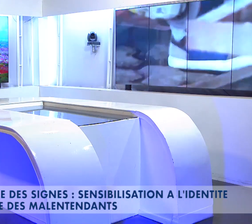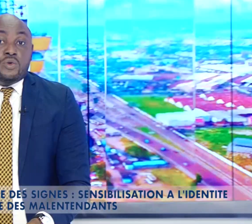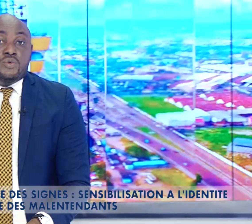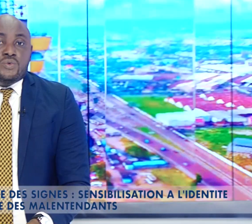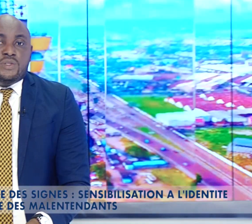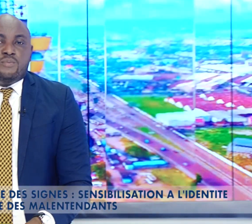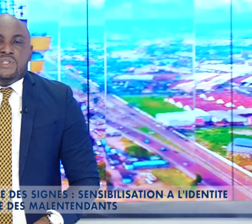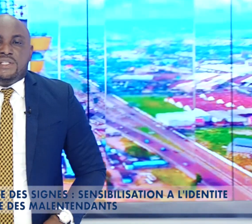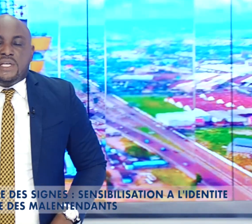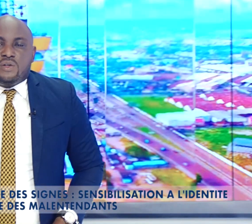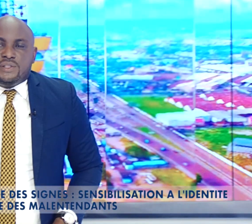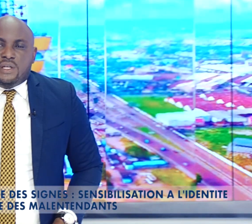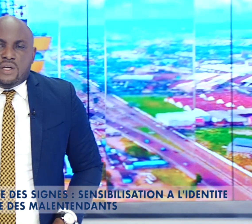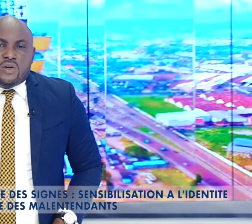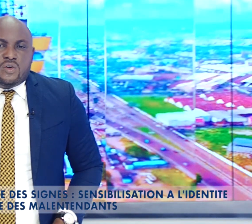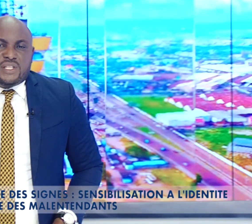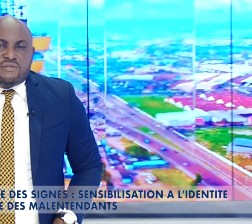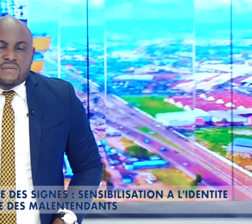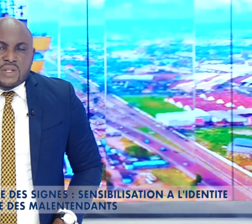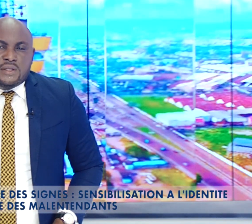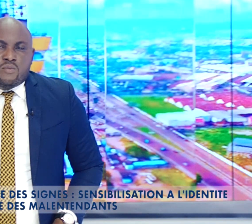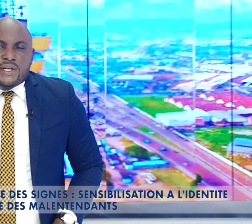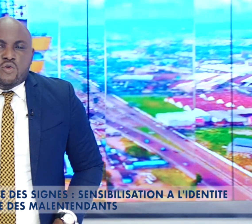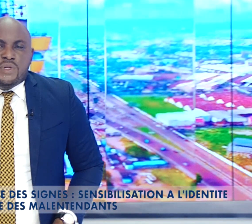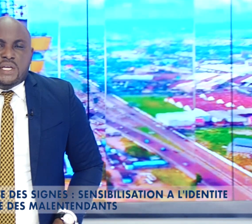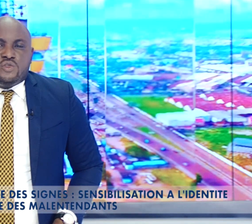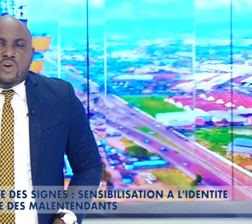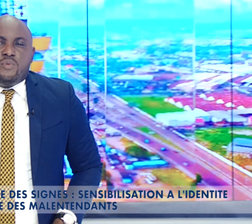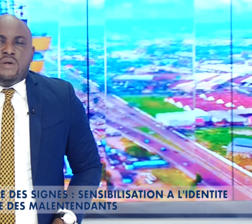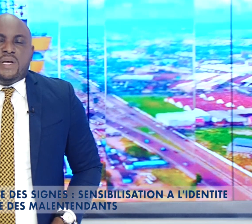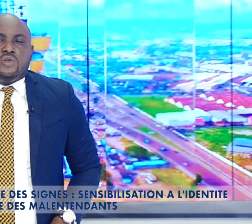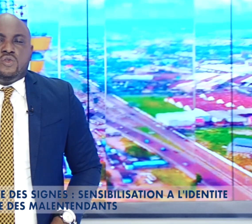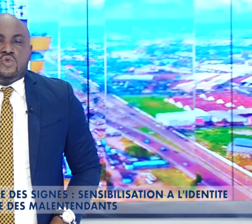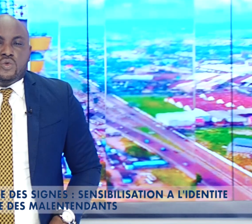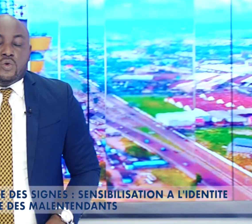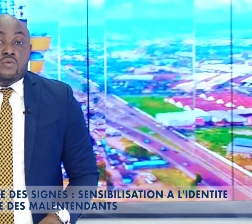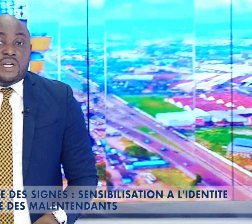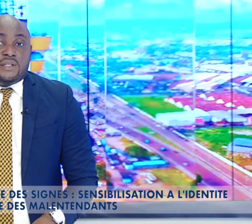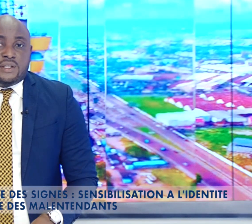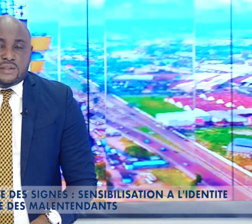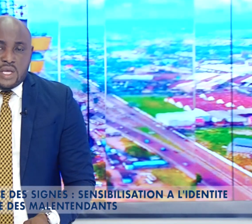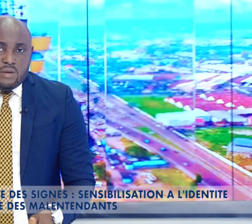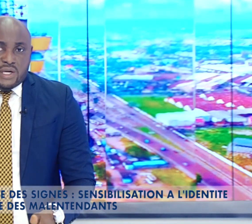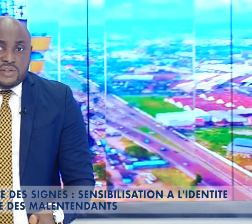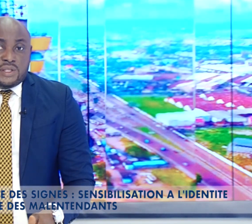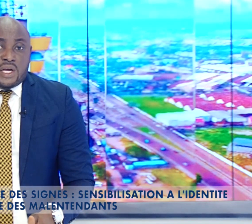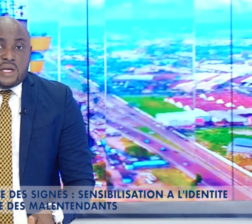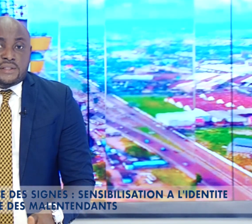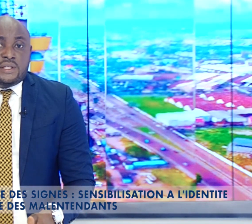l'ONU, depuis des siècles, ces langues ont servi des moyens de communication pour les personnes sourdes ou malentendantes. Malgré cela, ces